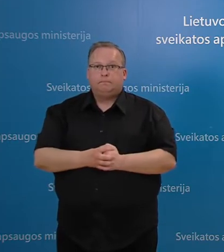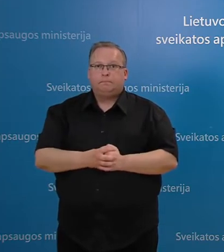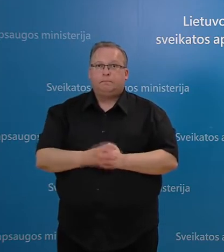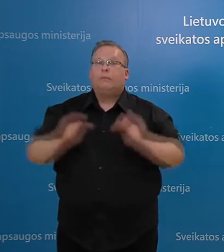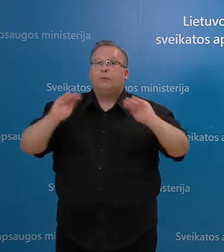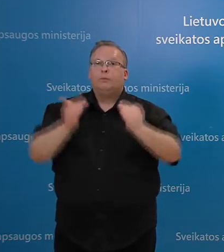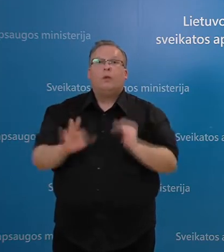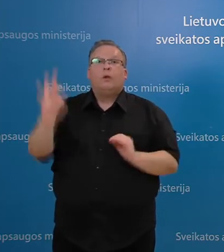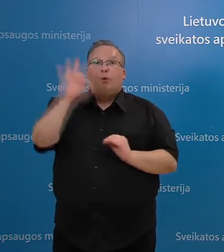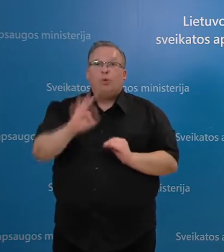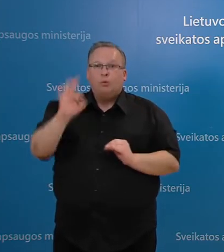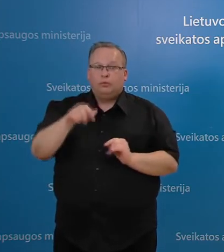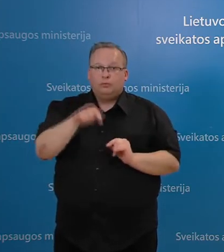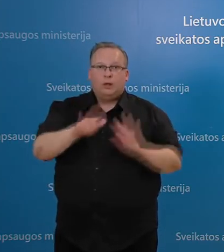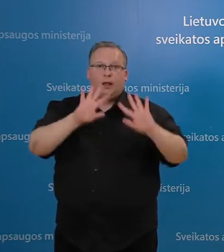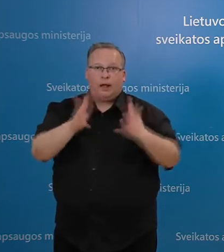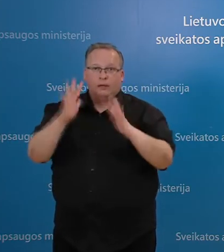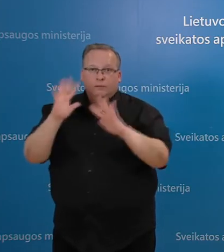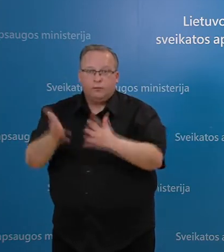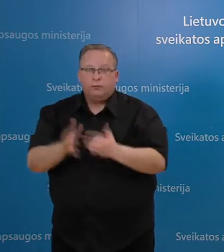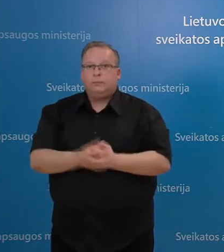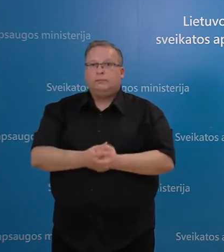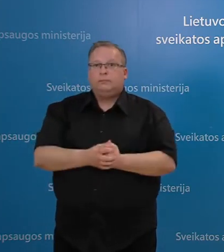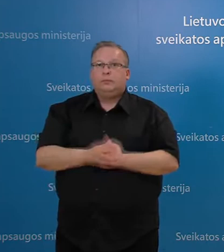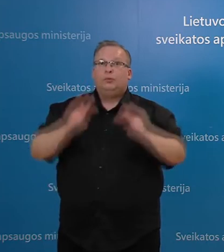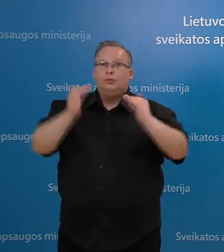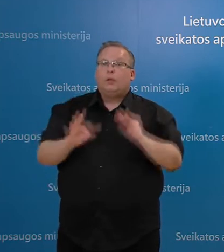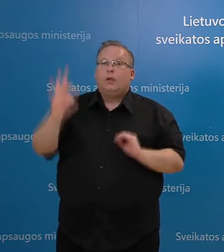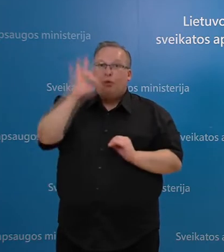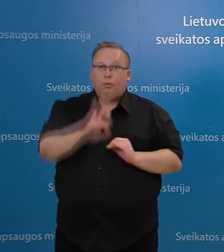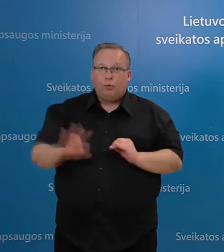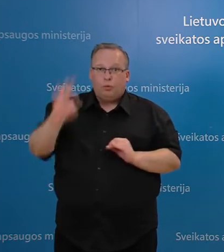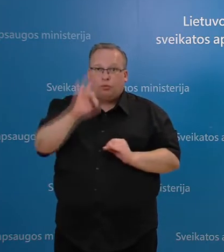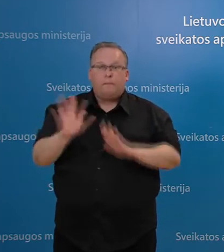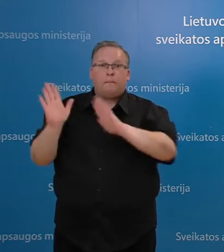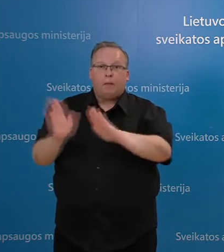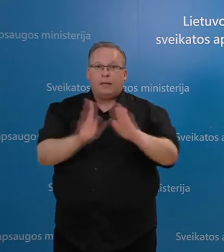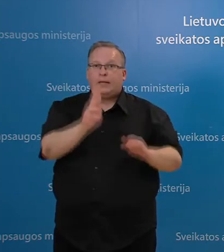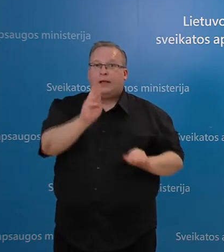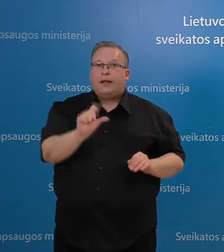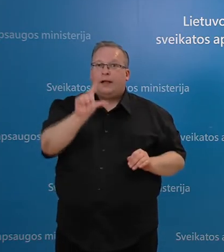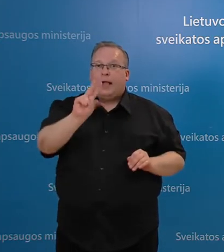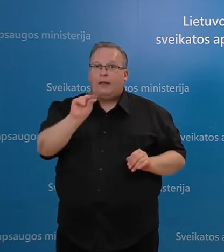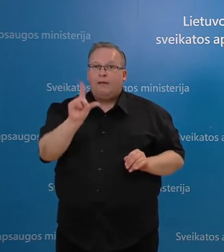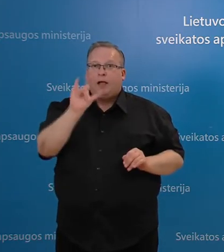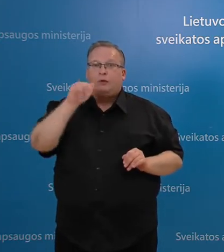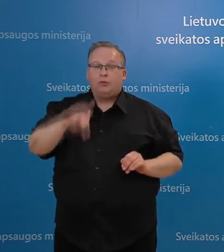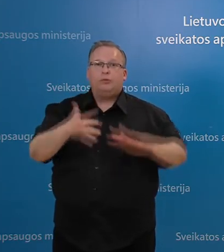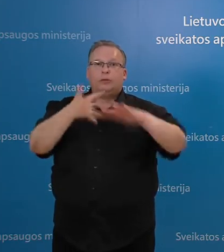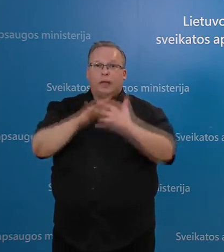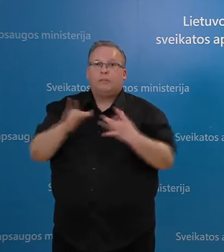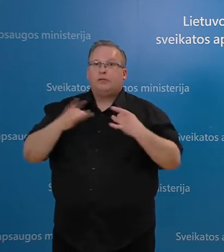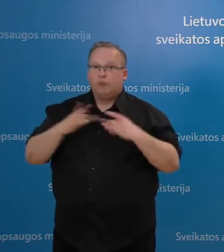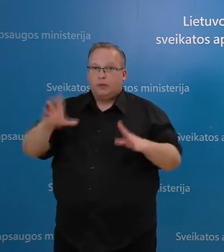Trumpai apie šiuos atvejus, tai trumpai apie situaciją Kalvelių kaime. Taigi šventė